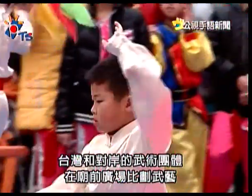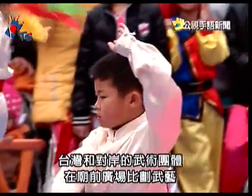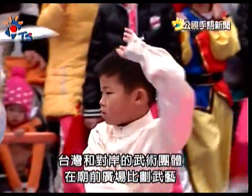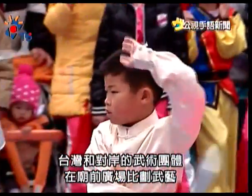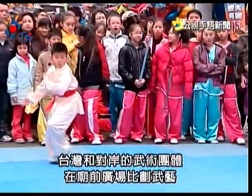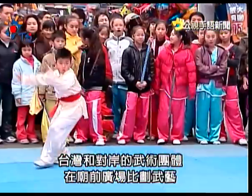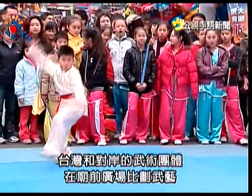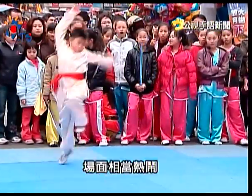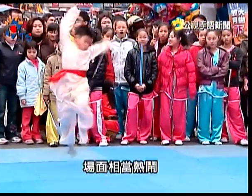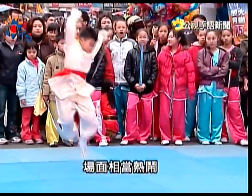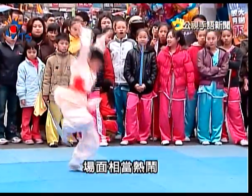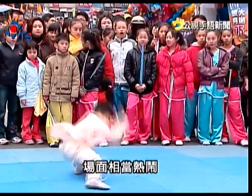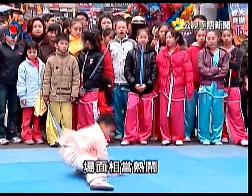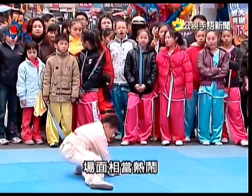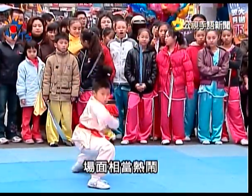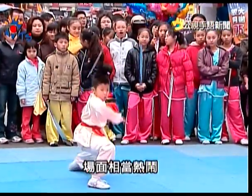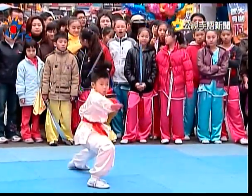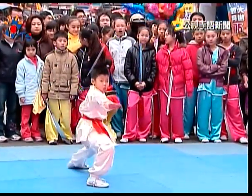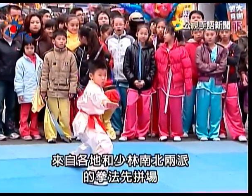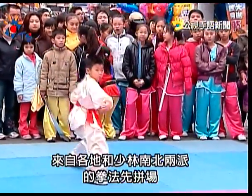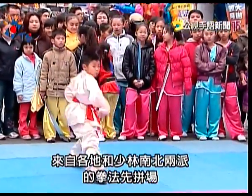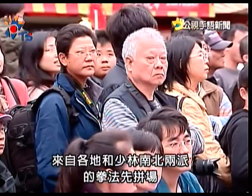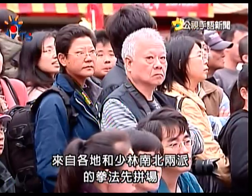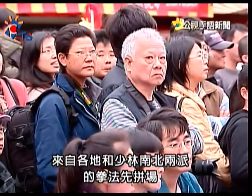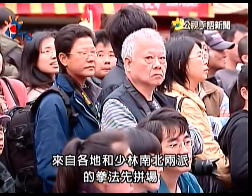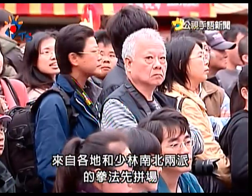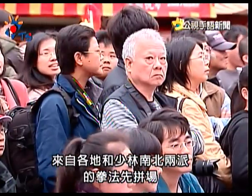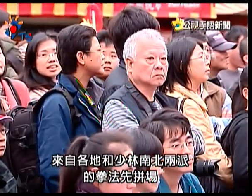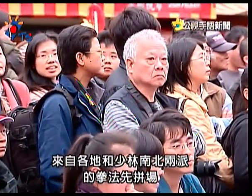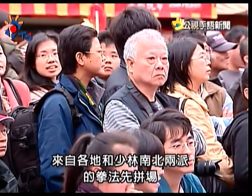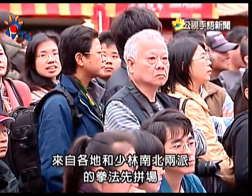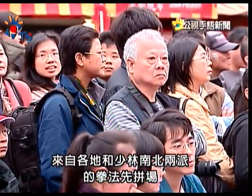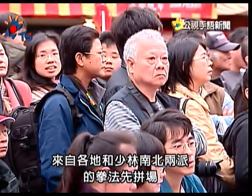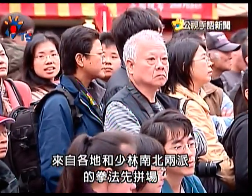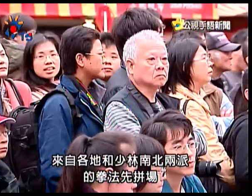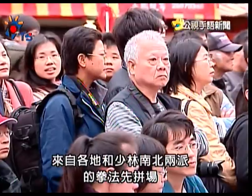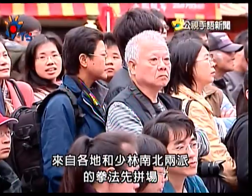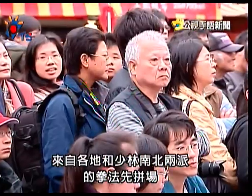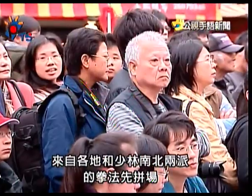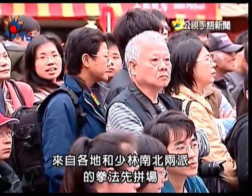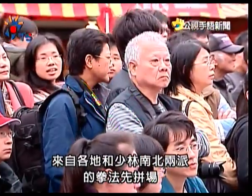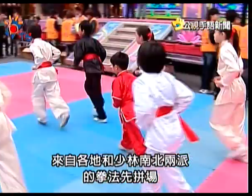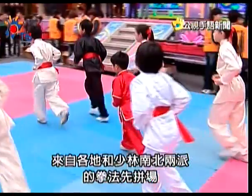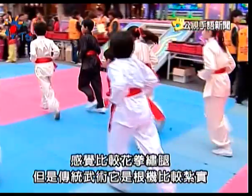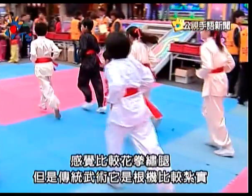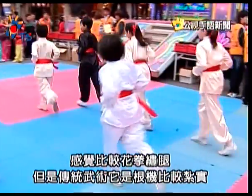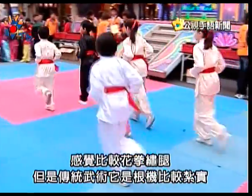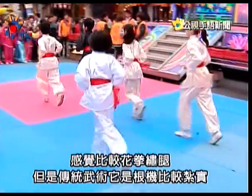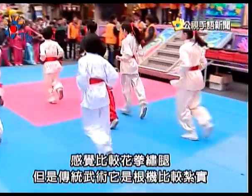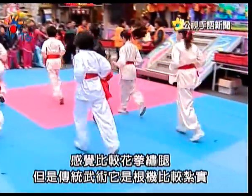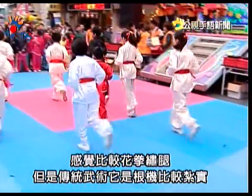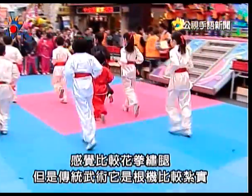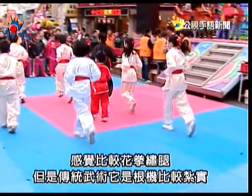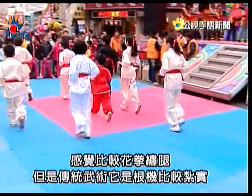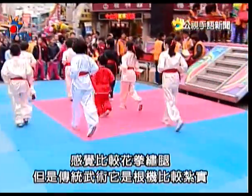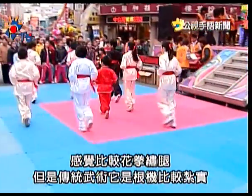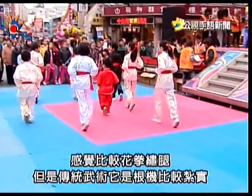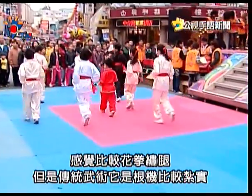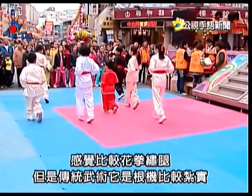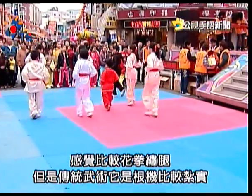比划，场面相当热闹，来自各地和少林南北两派的拳法先拼场， 感觉上比较花拳绣